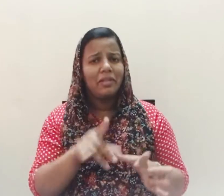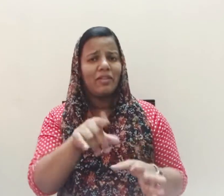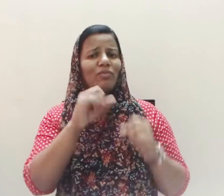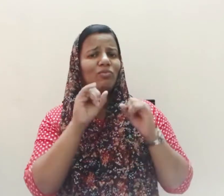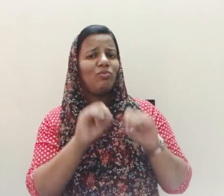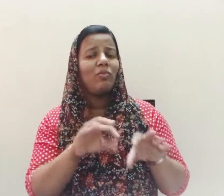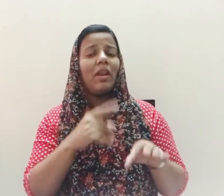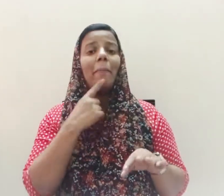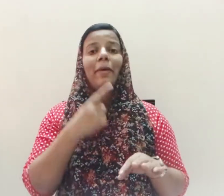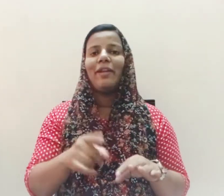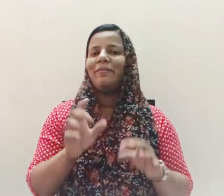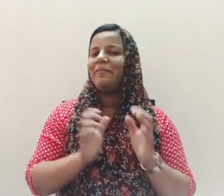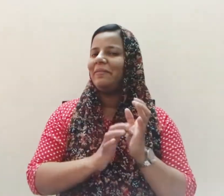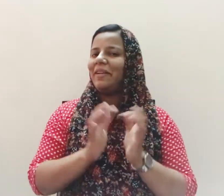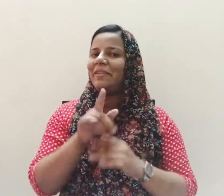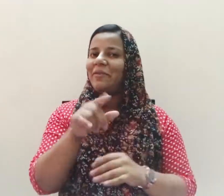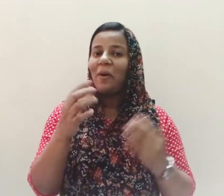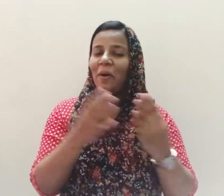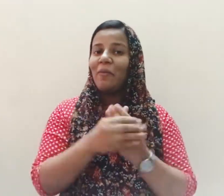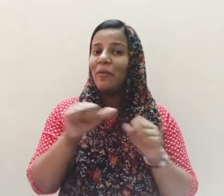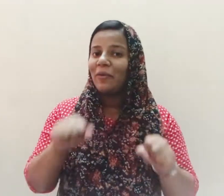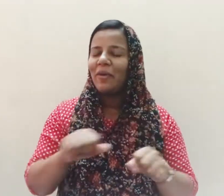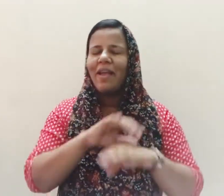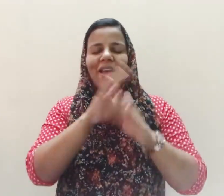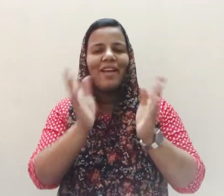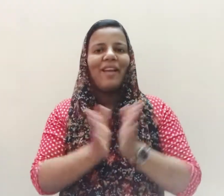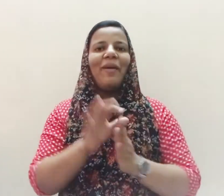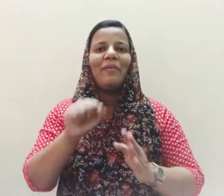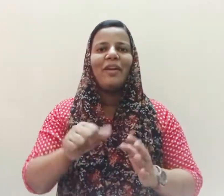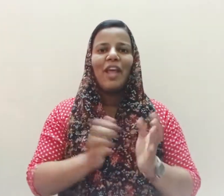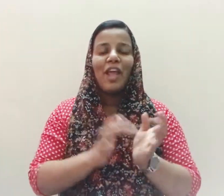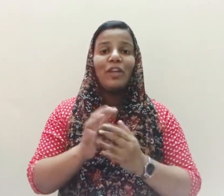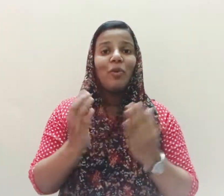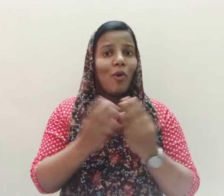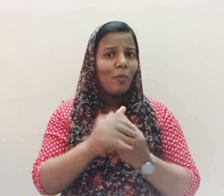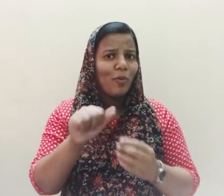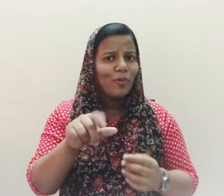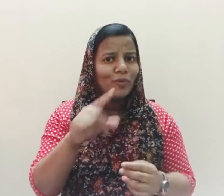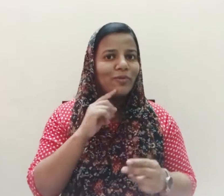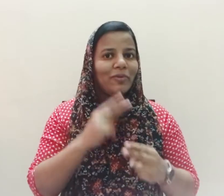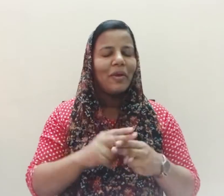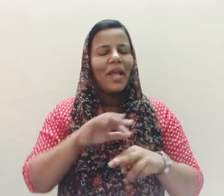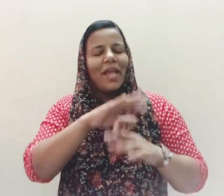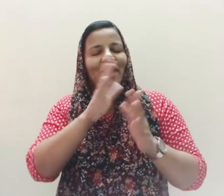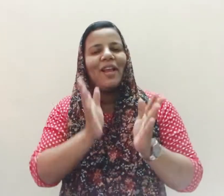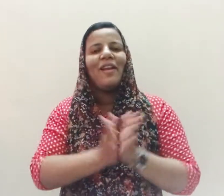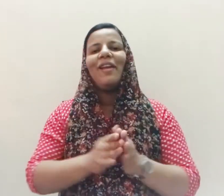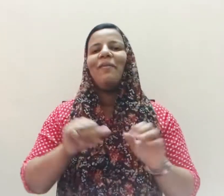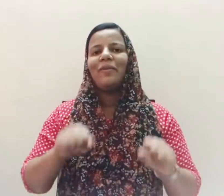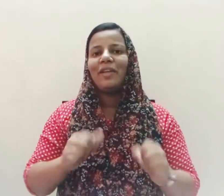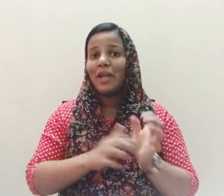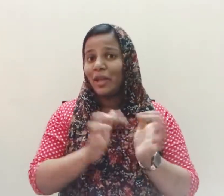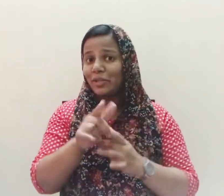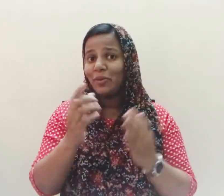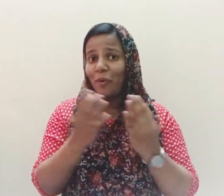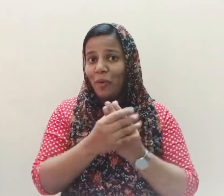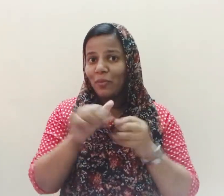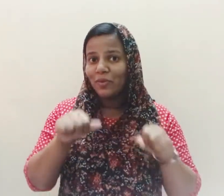പറഞ്ഞാൽ, യേശുവുണ്ടോ നമ്മുടെ ജീവിതത്തിൽ സകലതുമുണ്ട്. ഒന്നുകൂടെ പറഞ്ഞാട്ട്, യേശുവുണ്ടോ എനിക്കെല്ലാമുണ്ട്, യേശുവുണ്ടോ